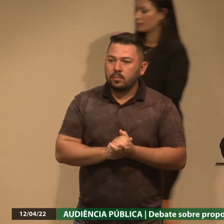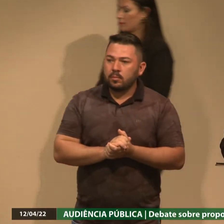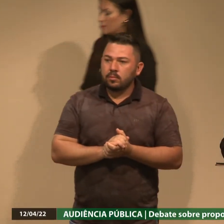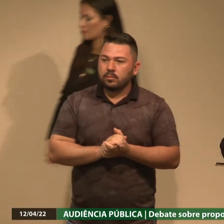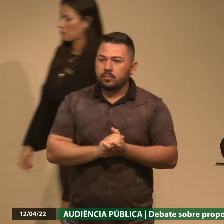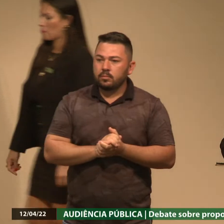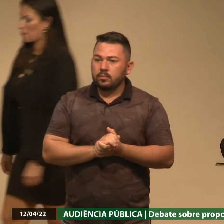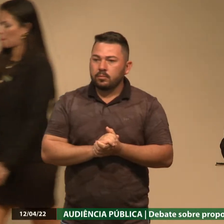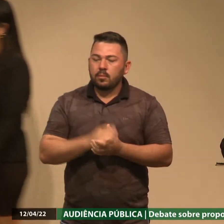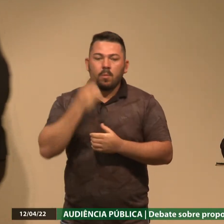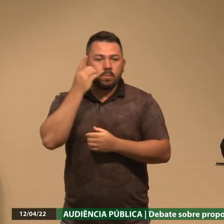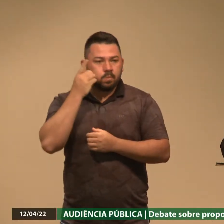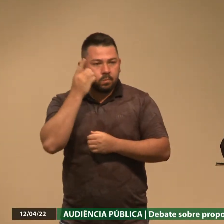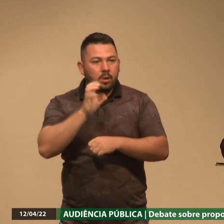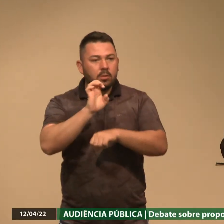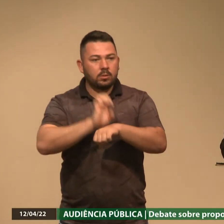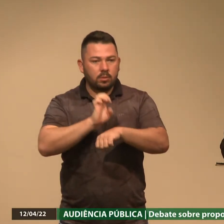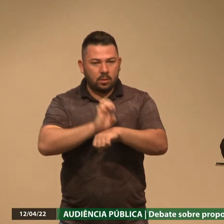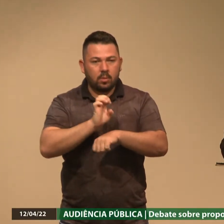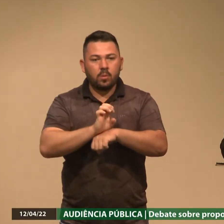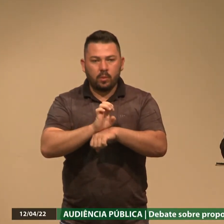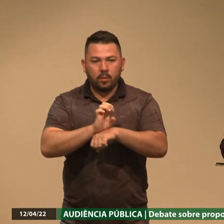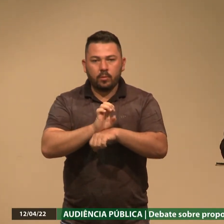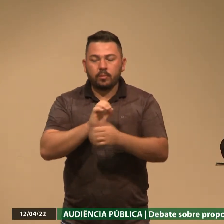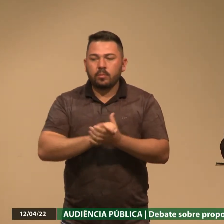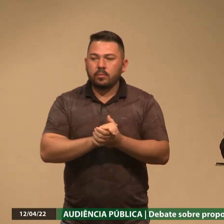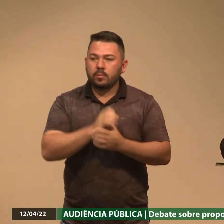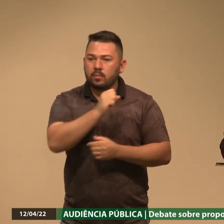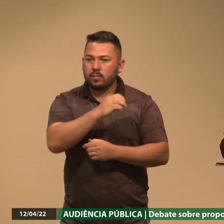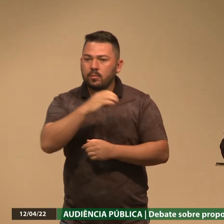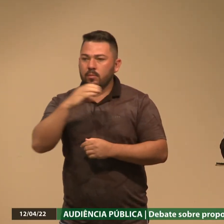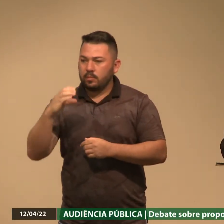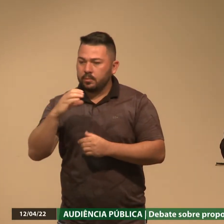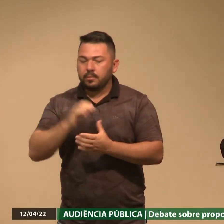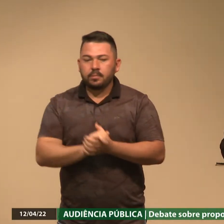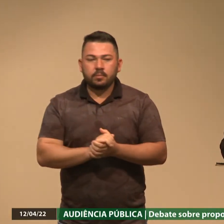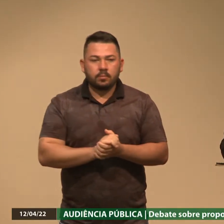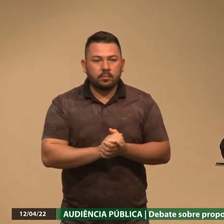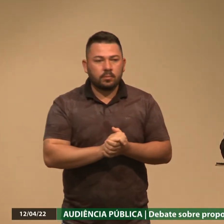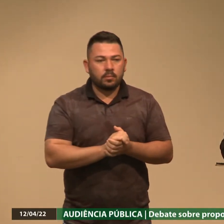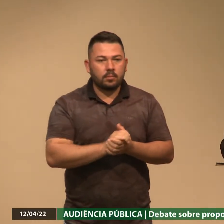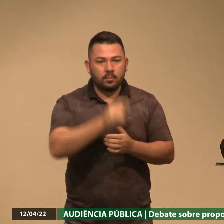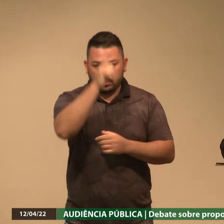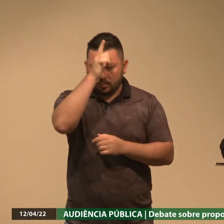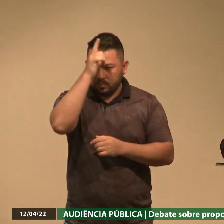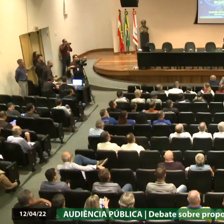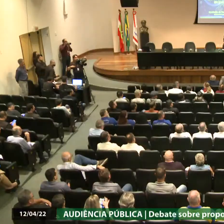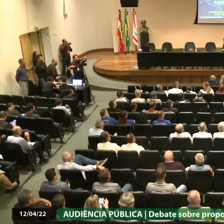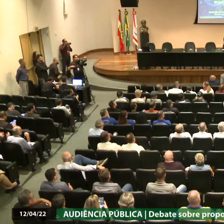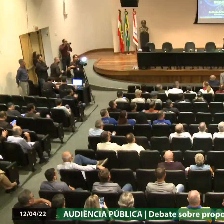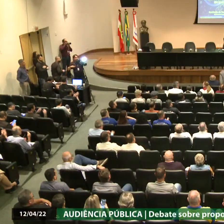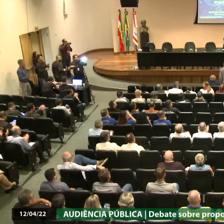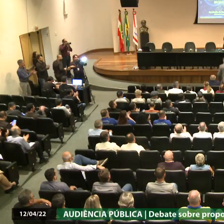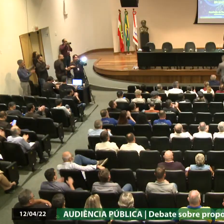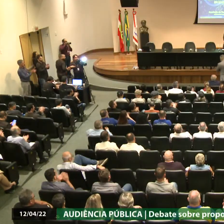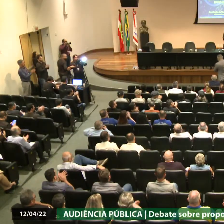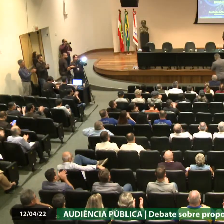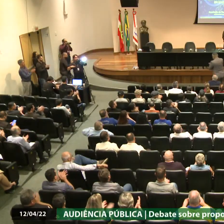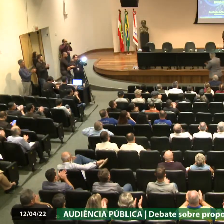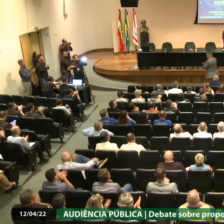Senhor Deputado Estadual da Assembleia Legislativa do Estado de Santa Catarina Sargento Lima